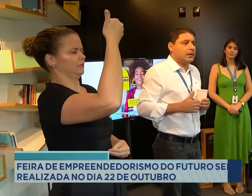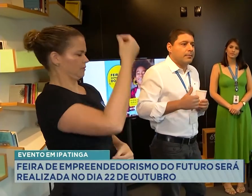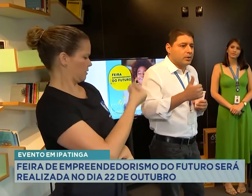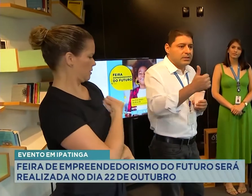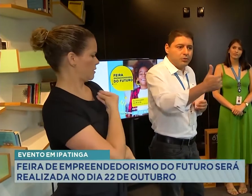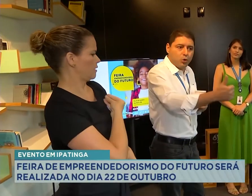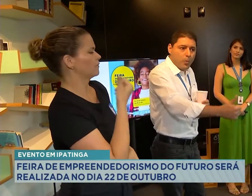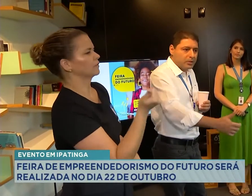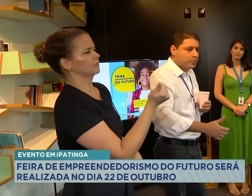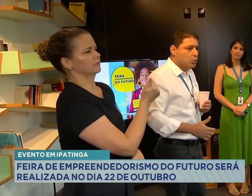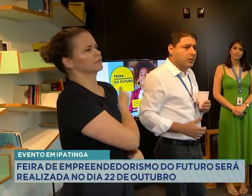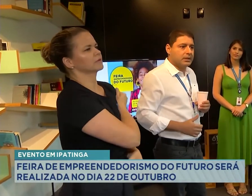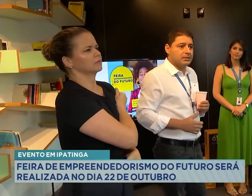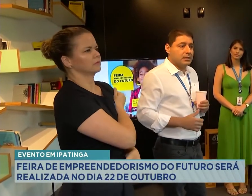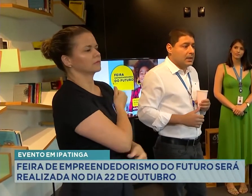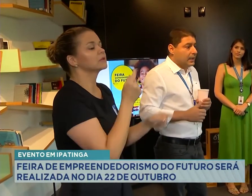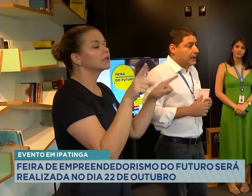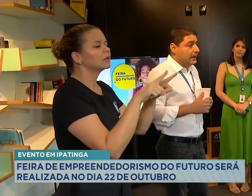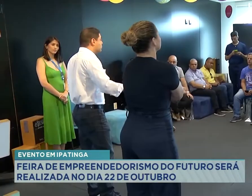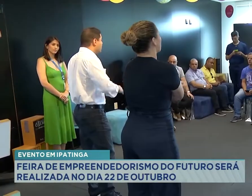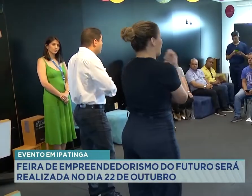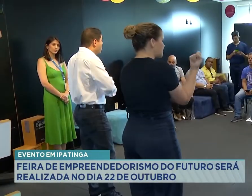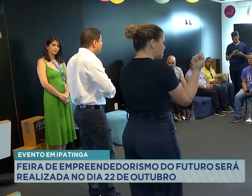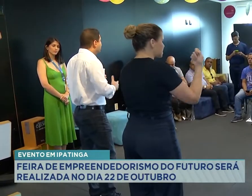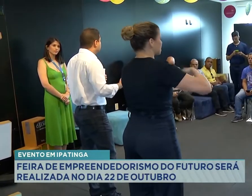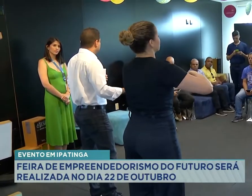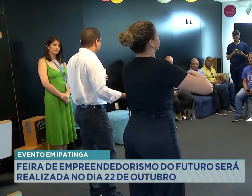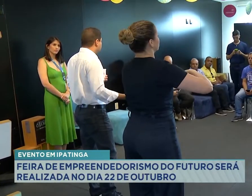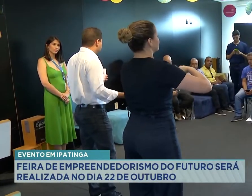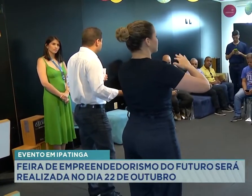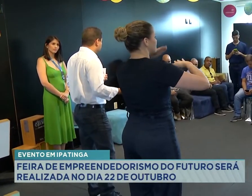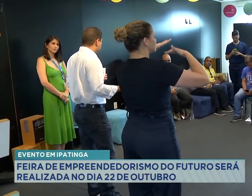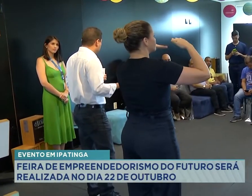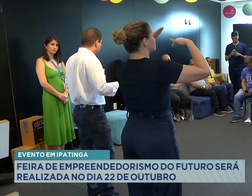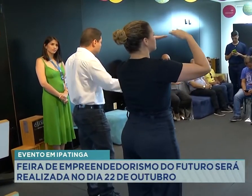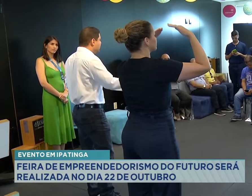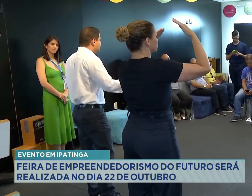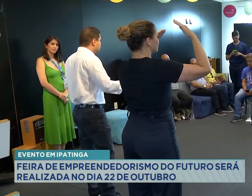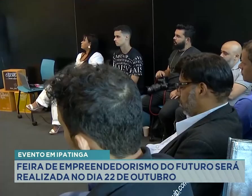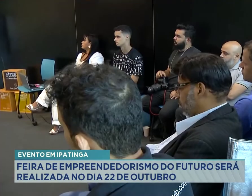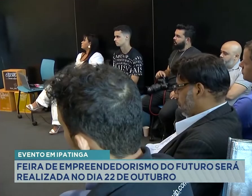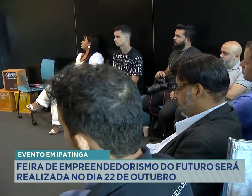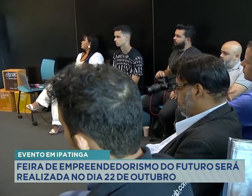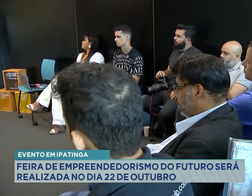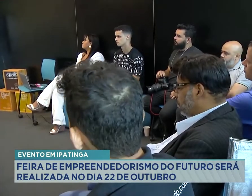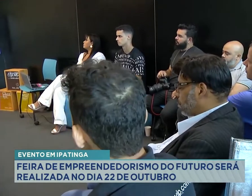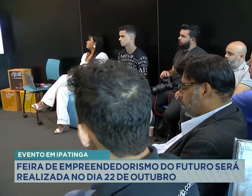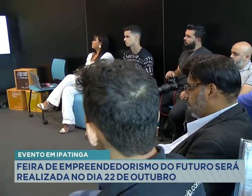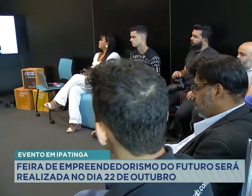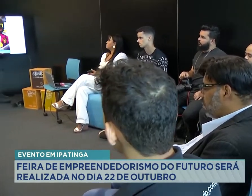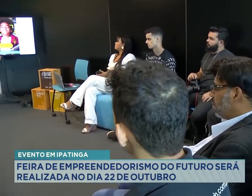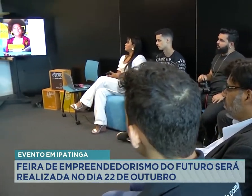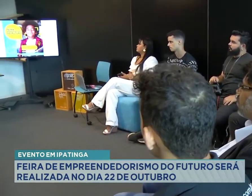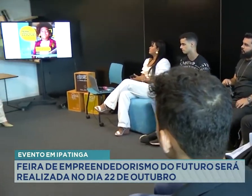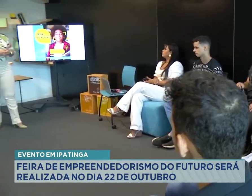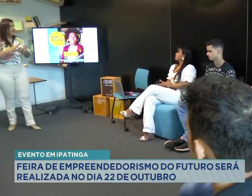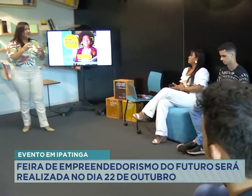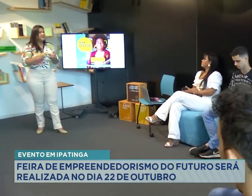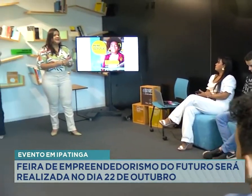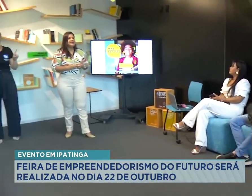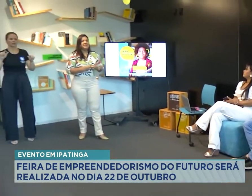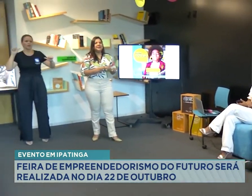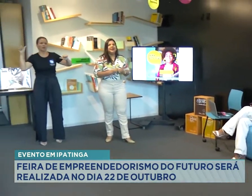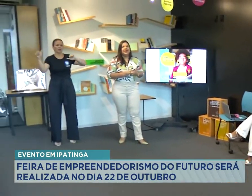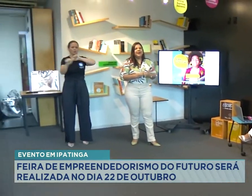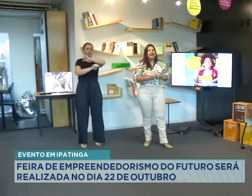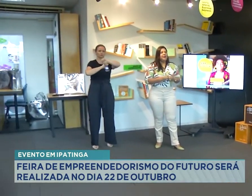do Futuro foi apresentada na manhã desta quinta-feira e no dia 22 vai receber alunos, pais, profissionais da educação e